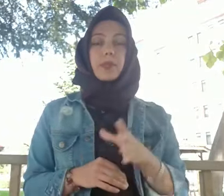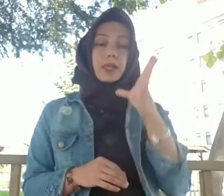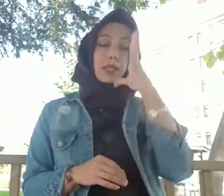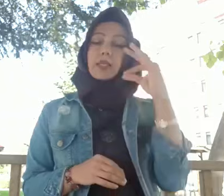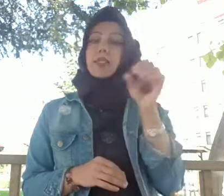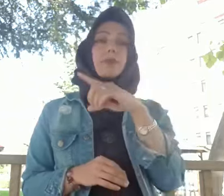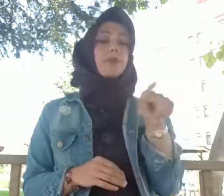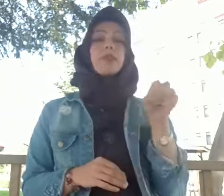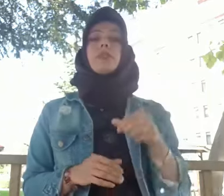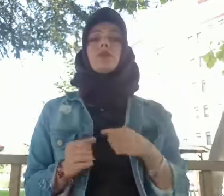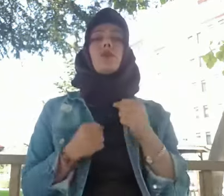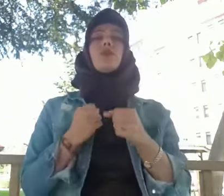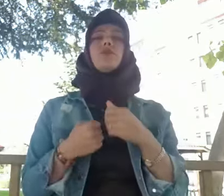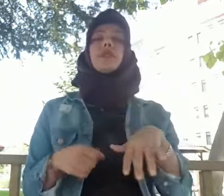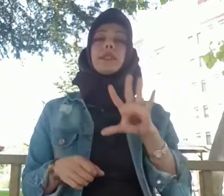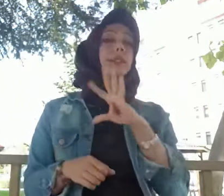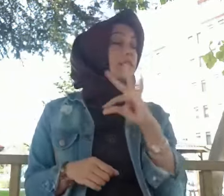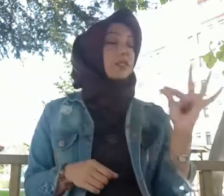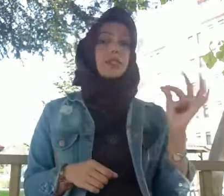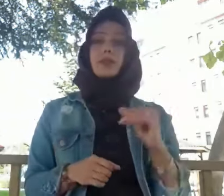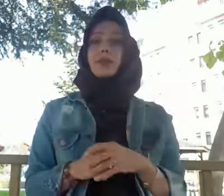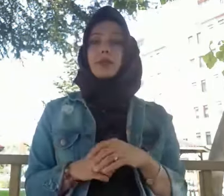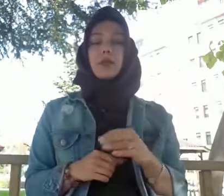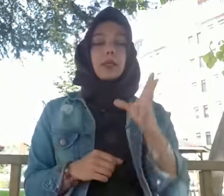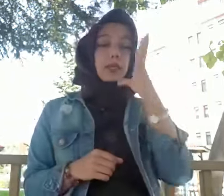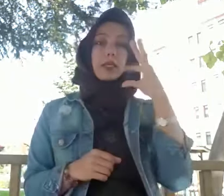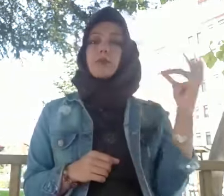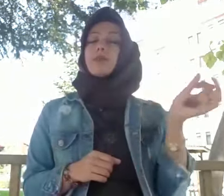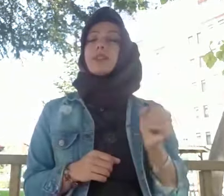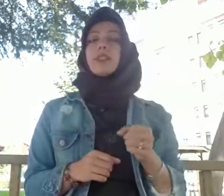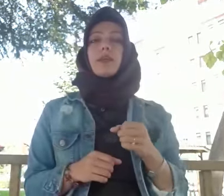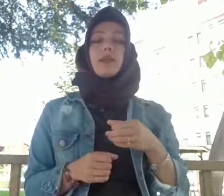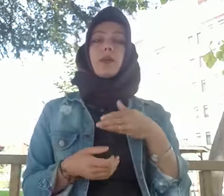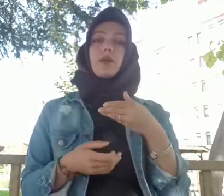Kimimiz koşmadı hiç, kimimizse konuşamadı.